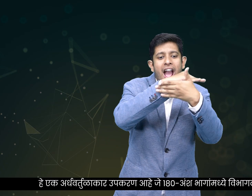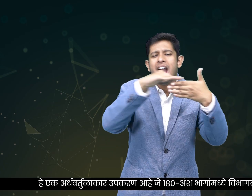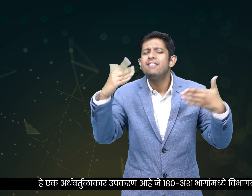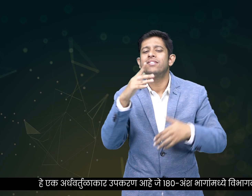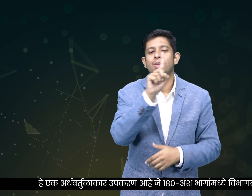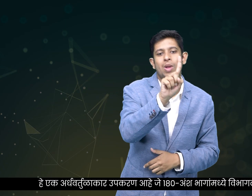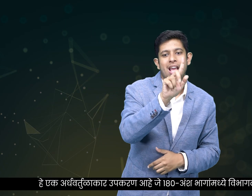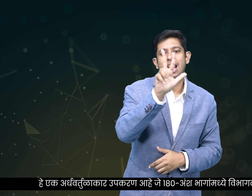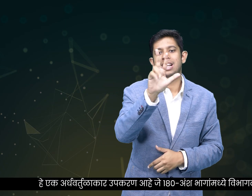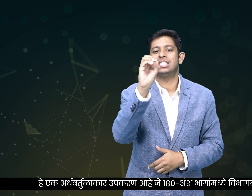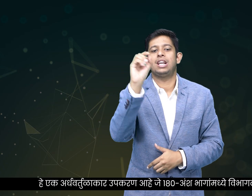आहे.